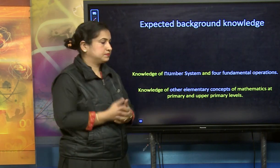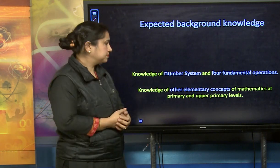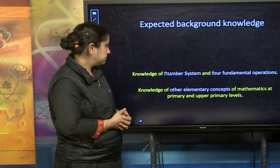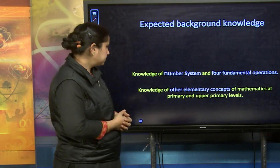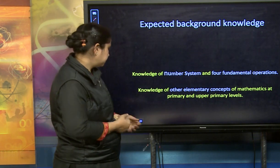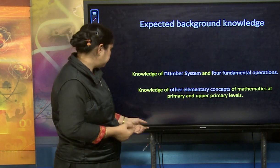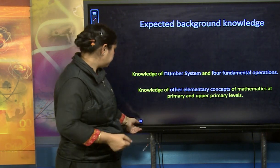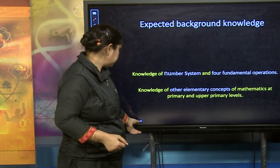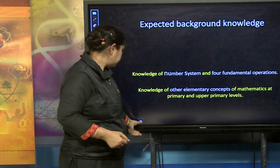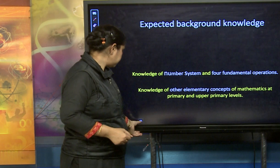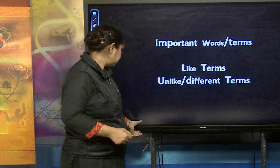समझ सकते हैं